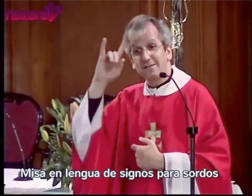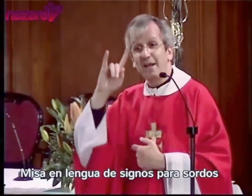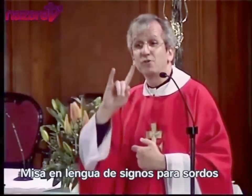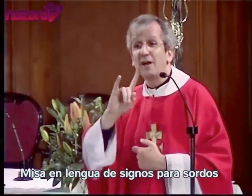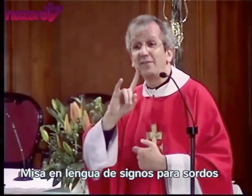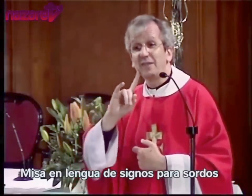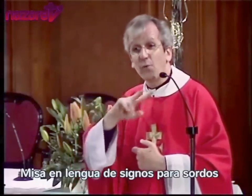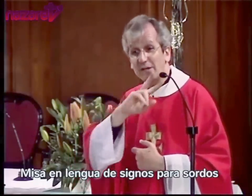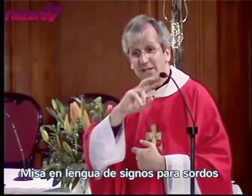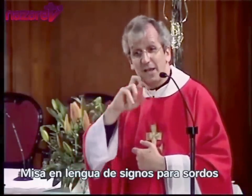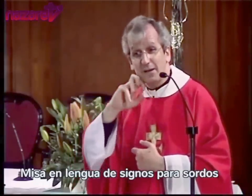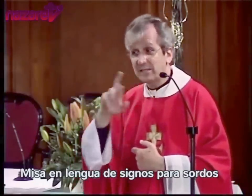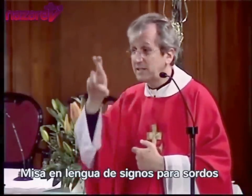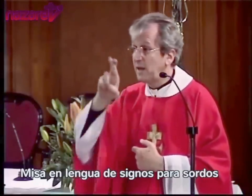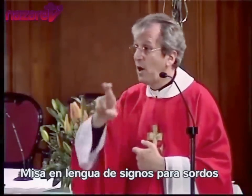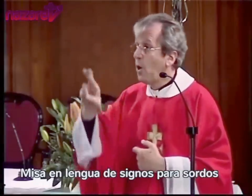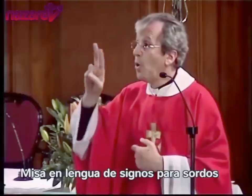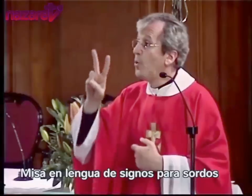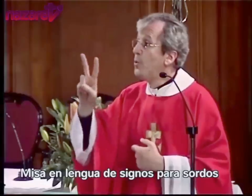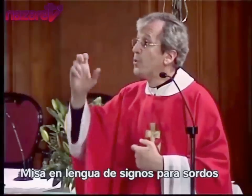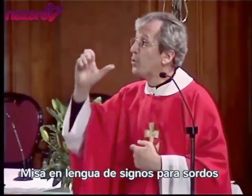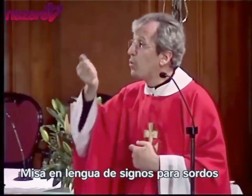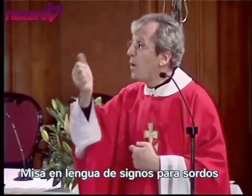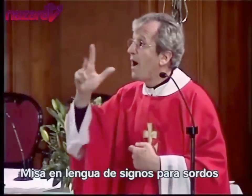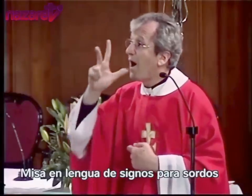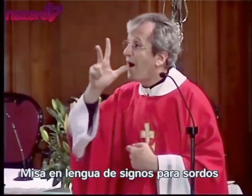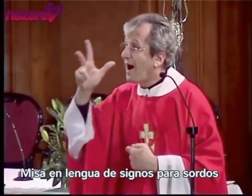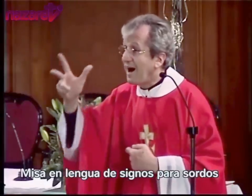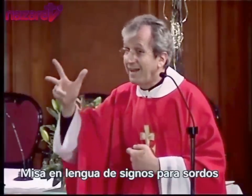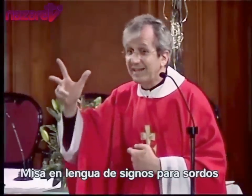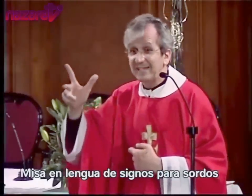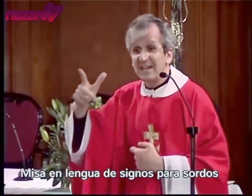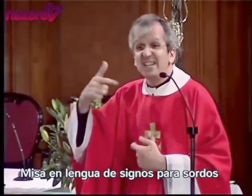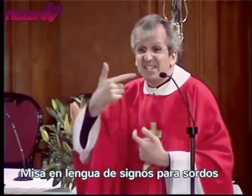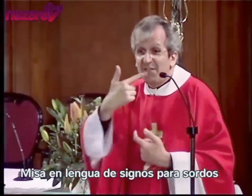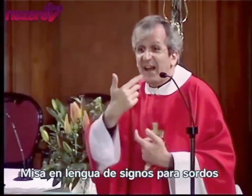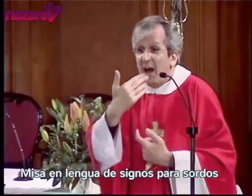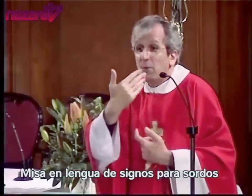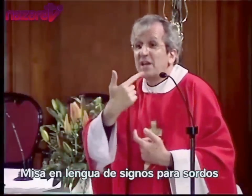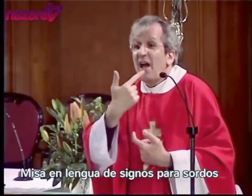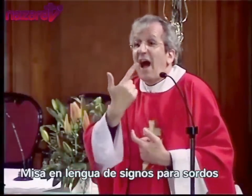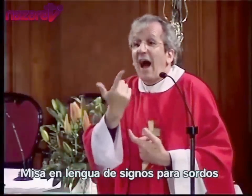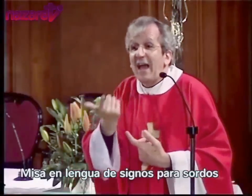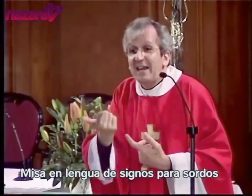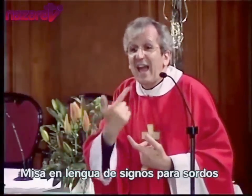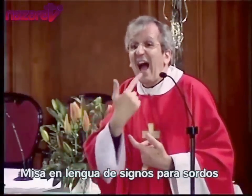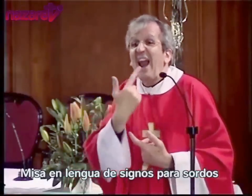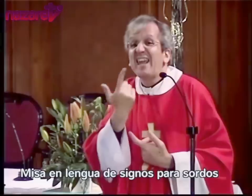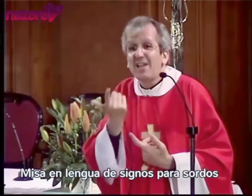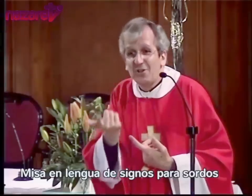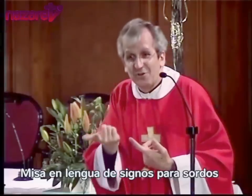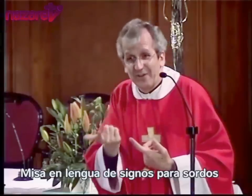palabras, diríamos, antiguas hebreas es el ruah, ¿eh? Que es, significa, pues,